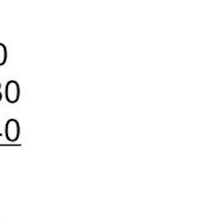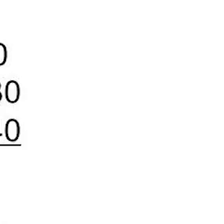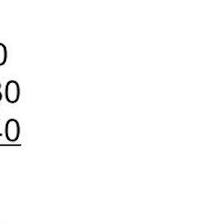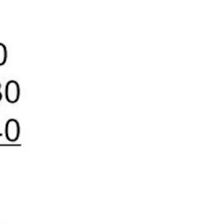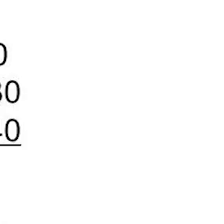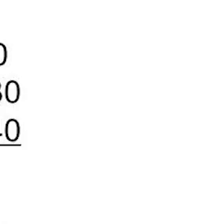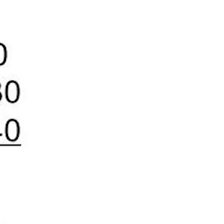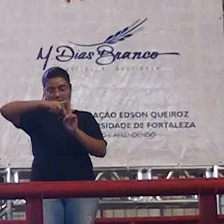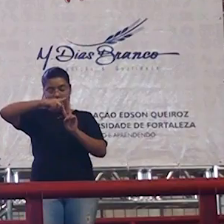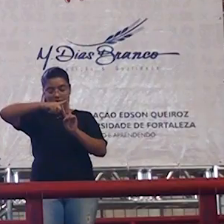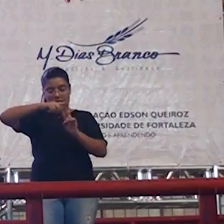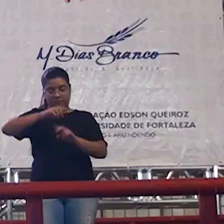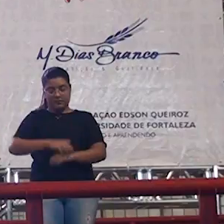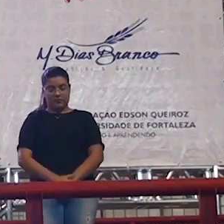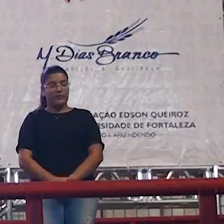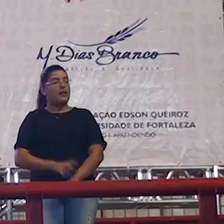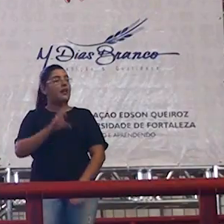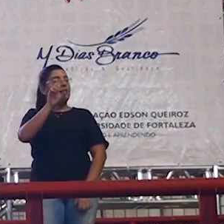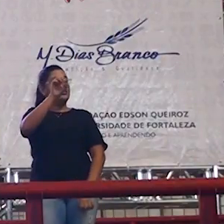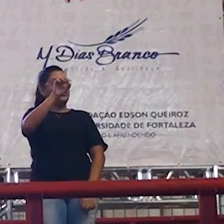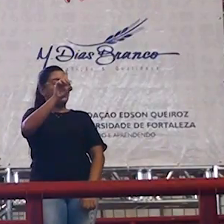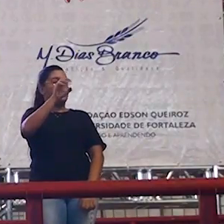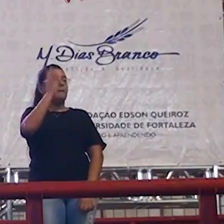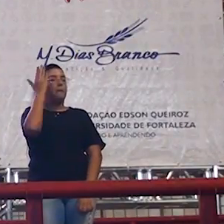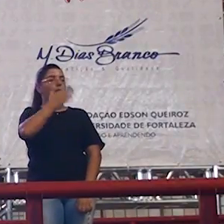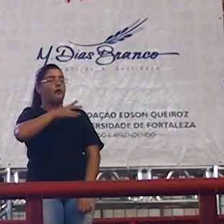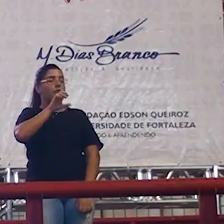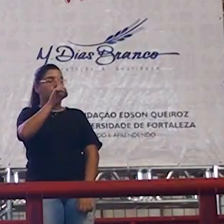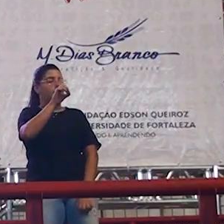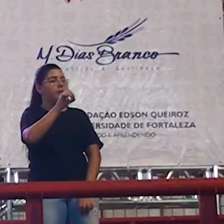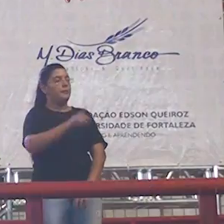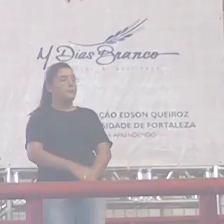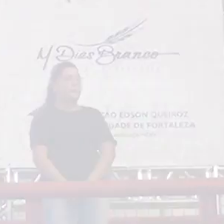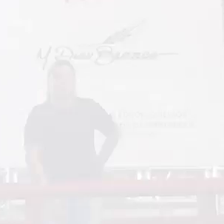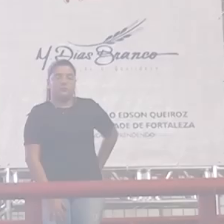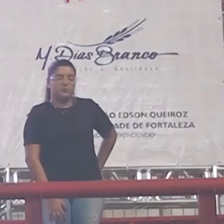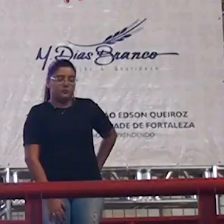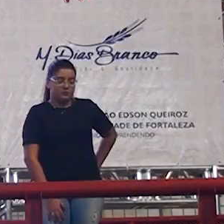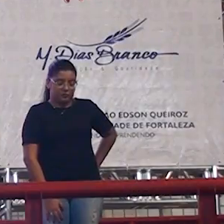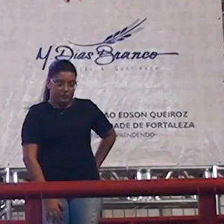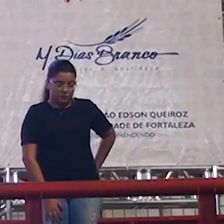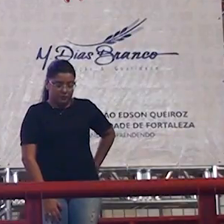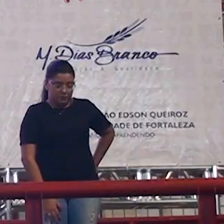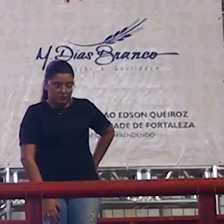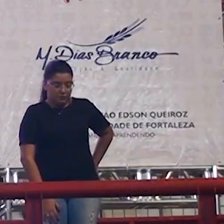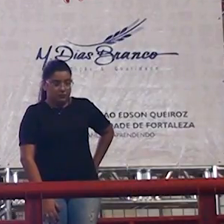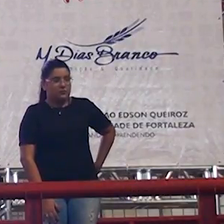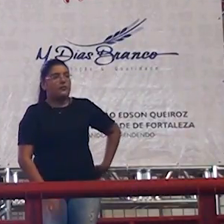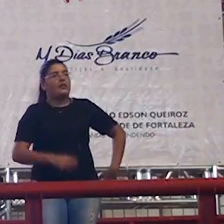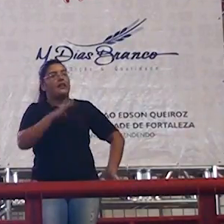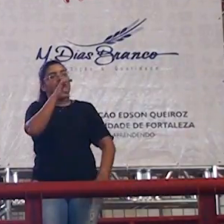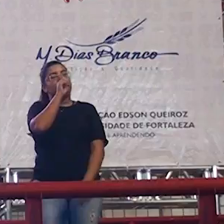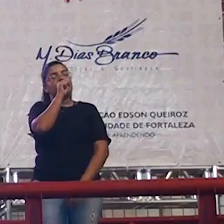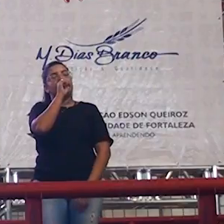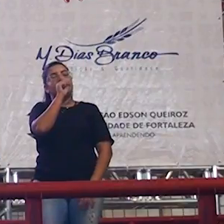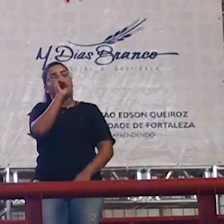1.400 pi, letra D de dado. Ok? que no sábado à tarde,